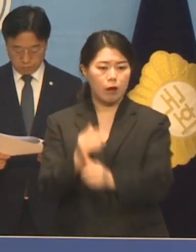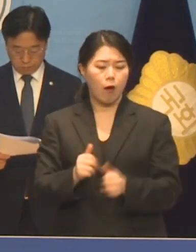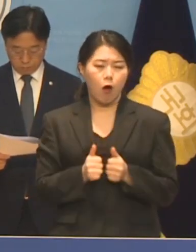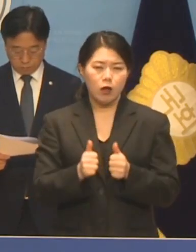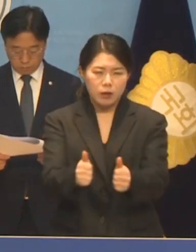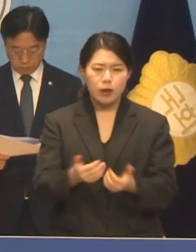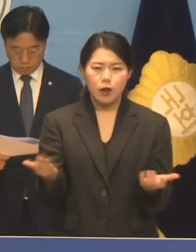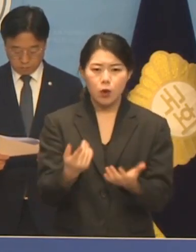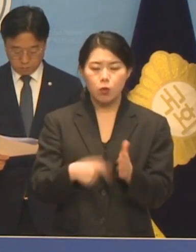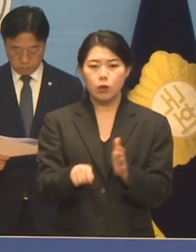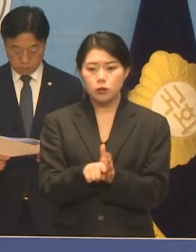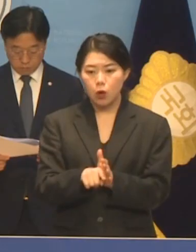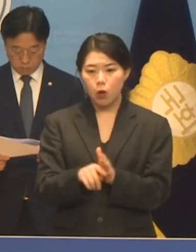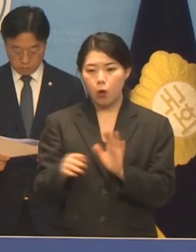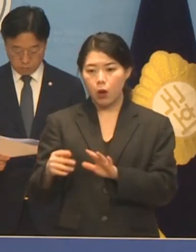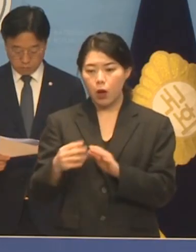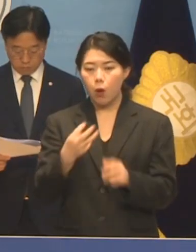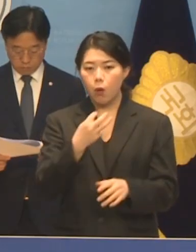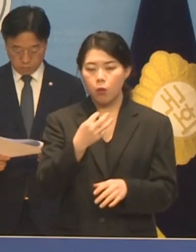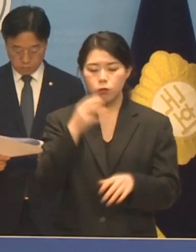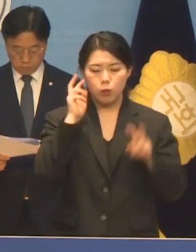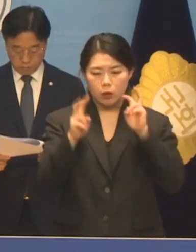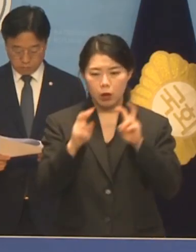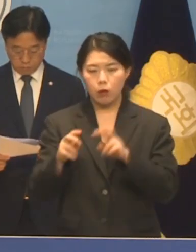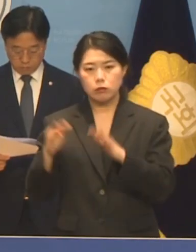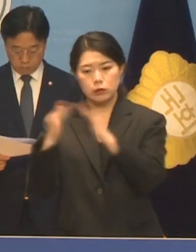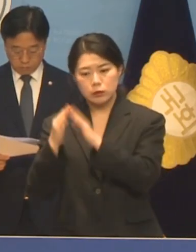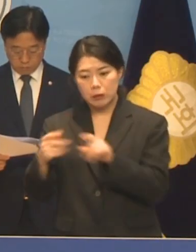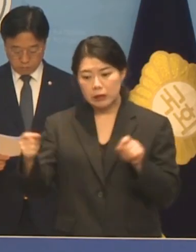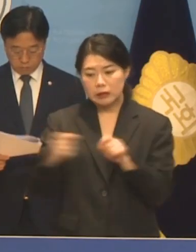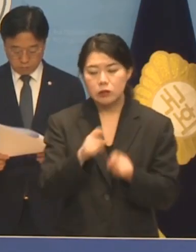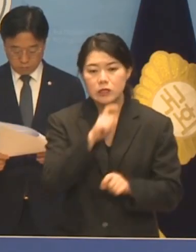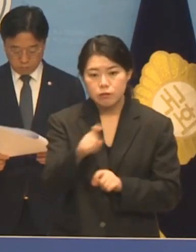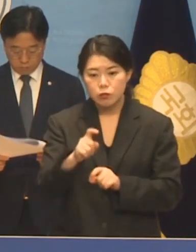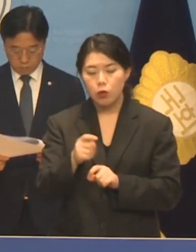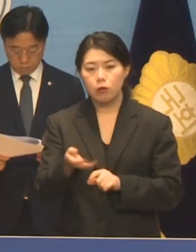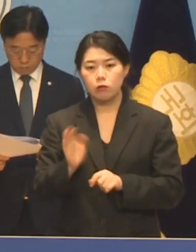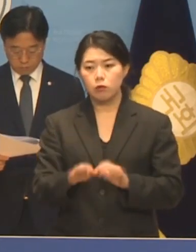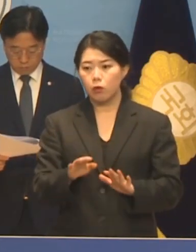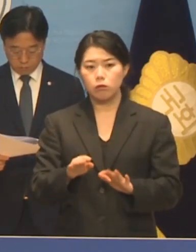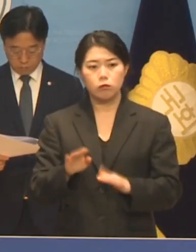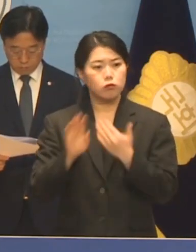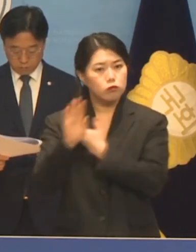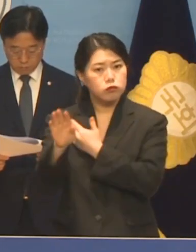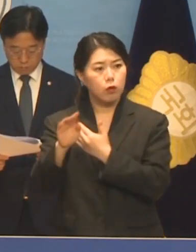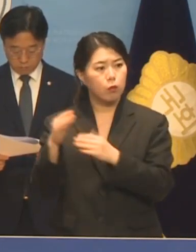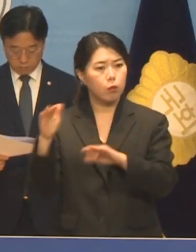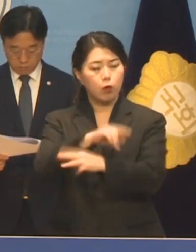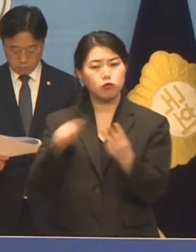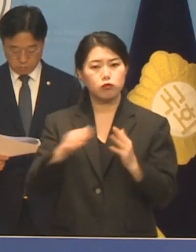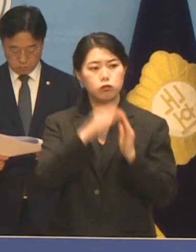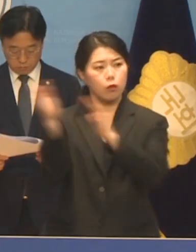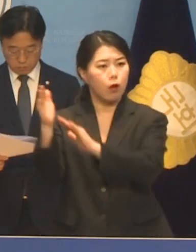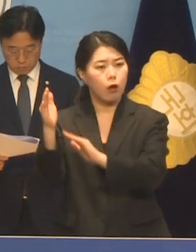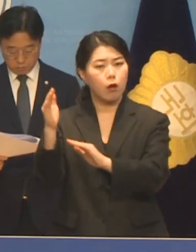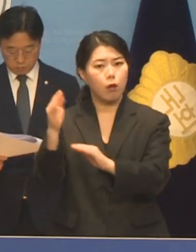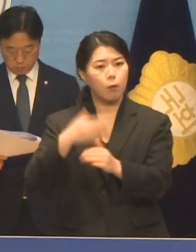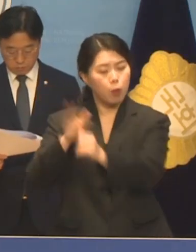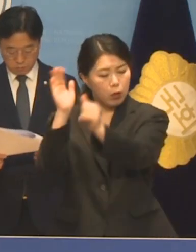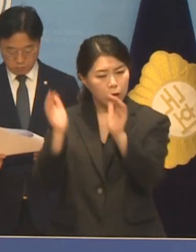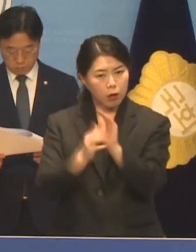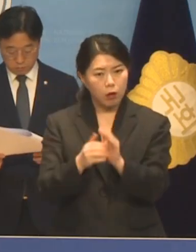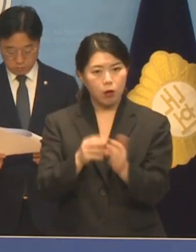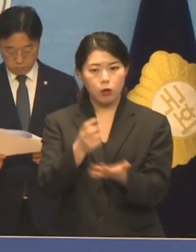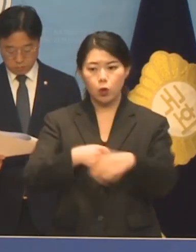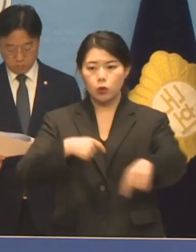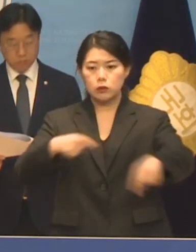회사에서 10분 거리로 이사를 와서 살고 있었는데 당장 4일 뒤부터 파주로 가라고 한 것입니다. 새로 맡게 된 업무도 정책 관련